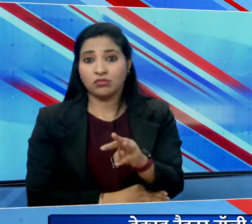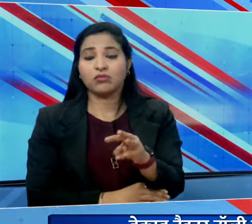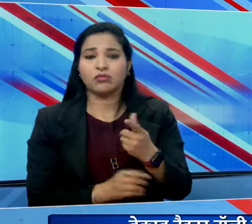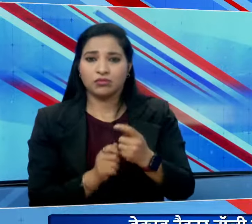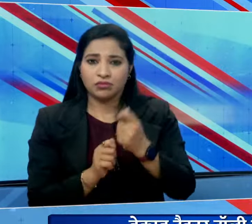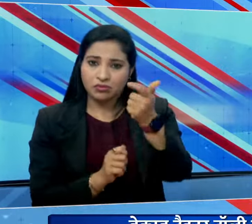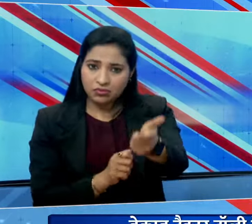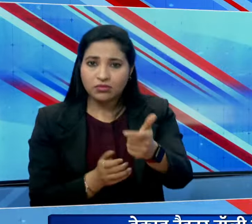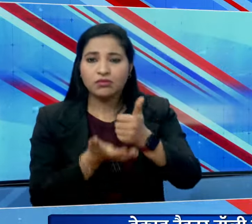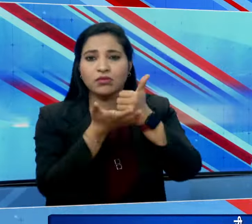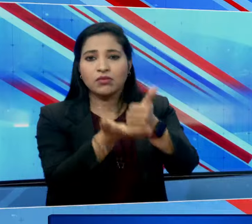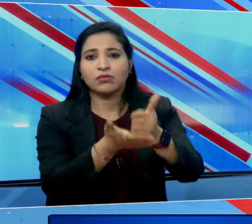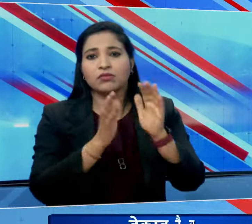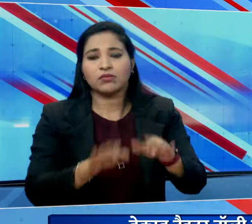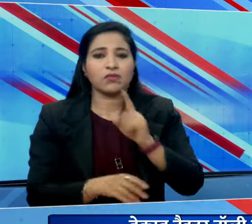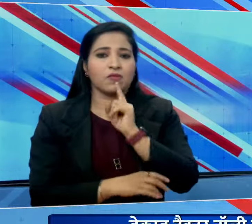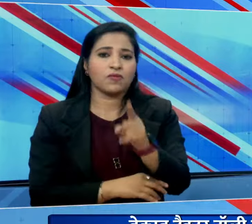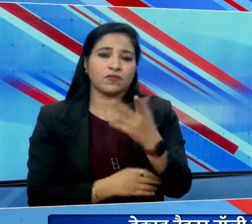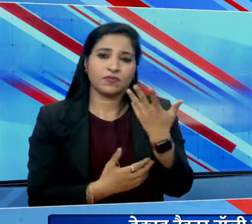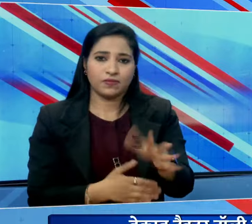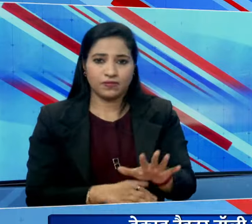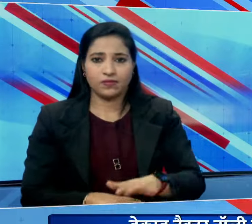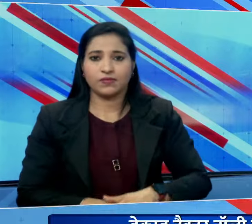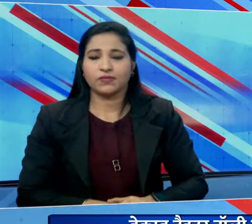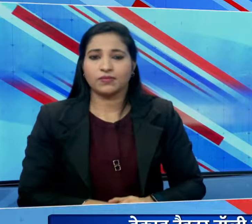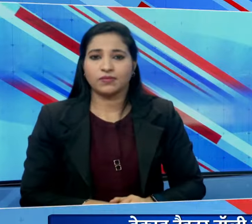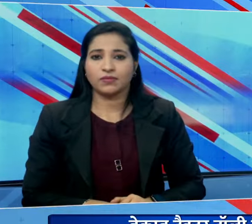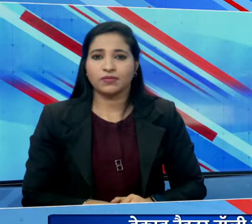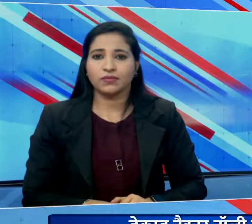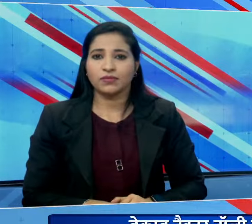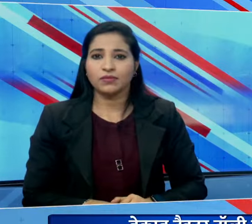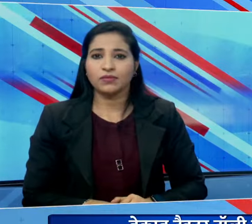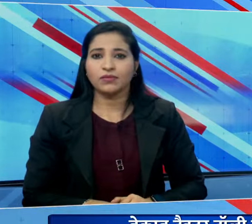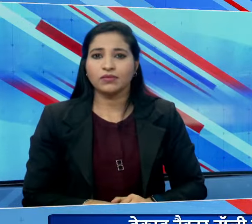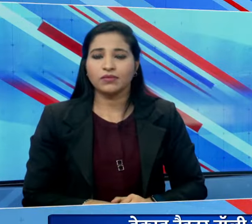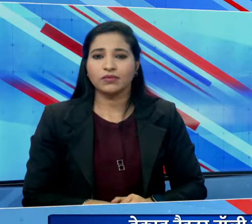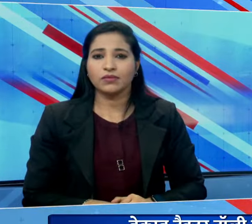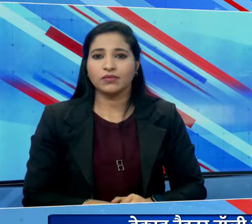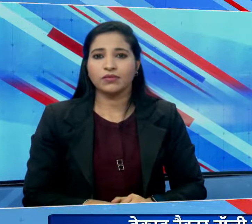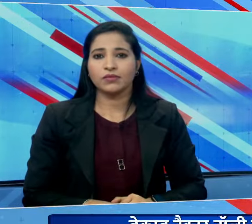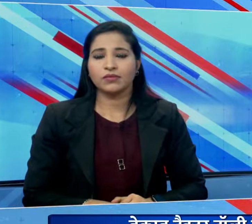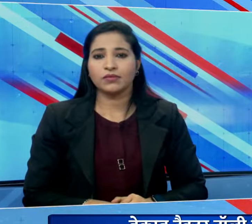सहायता राशि देने के निर्देश दिए गए हैं